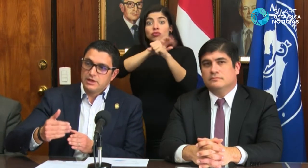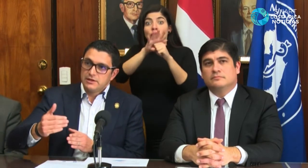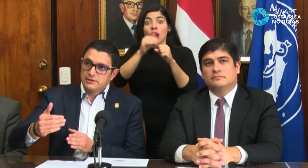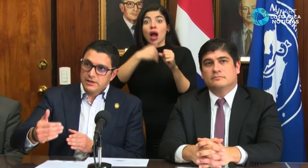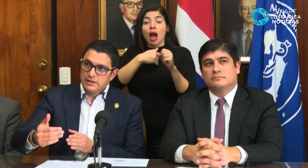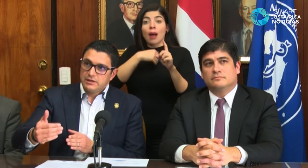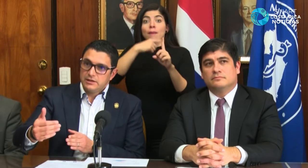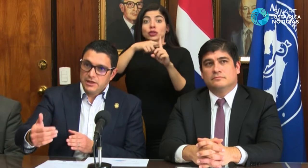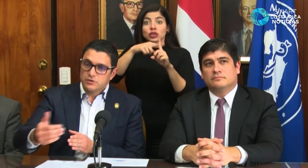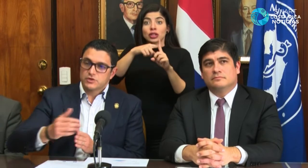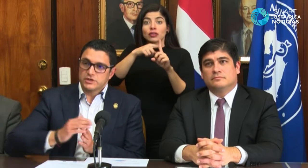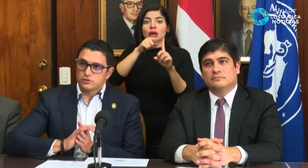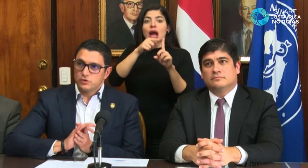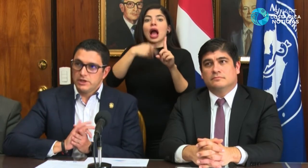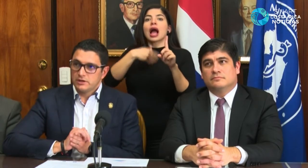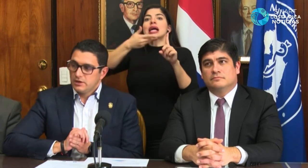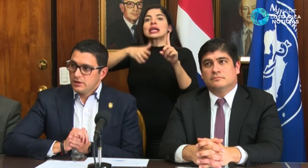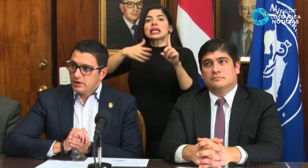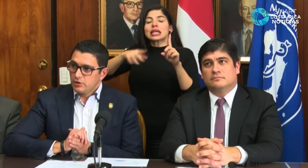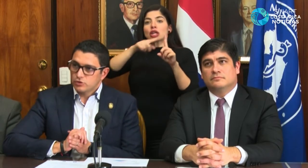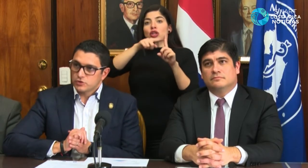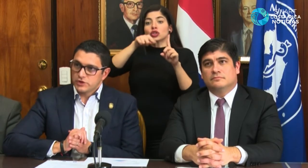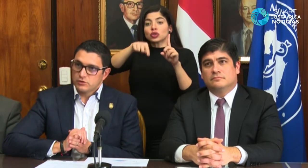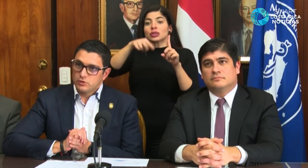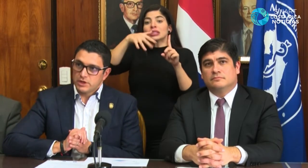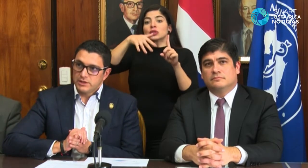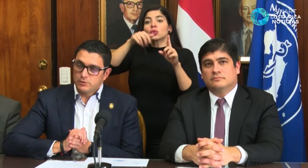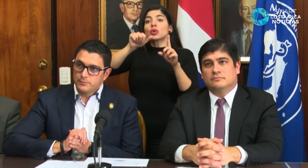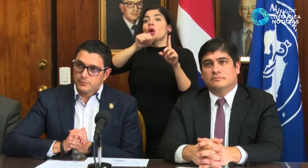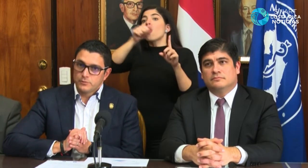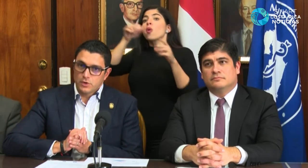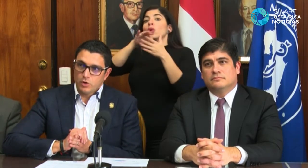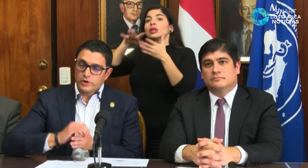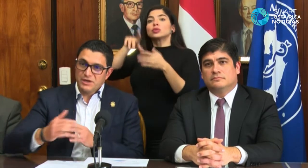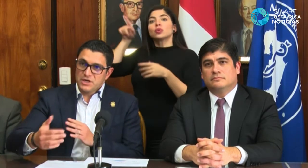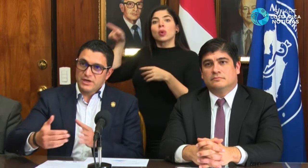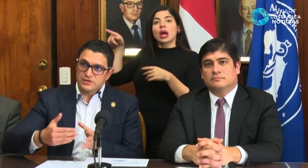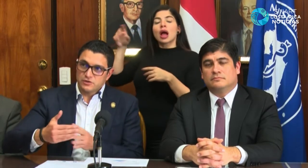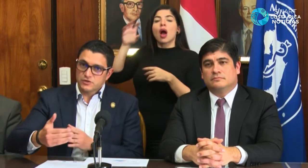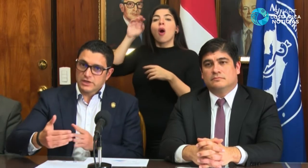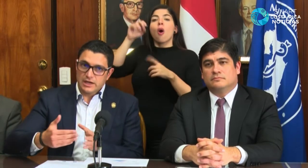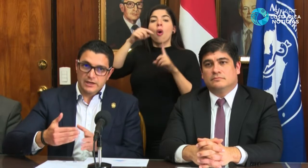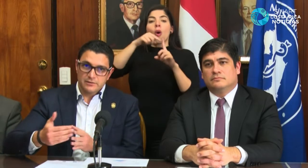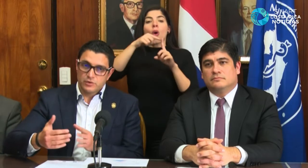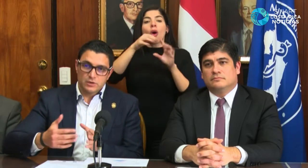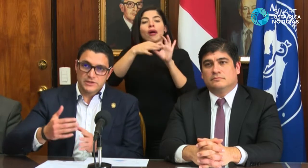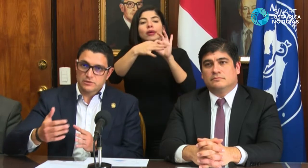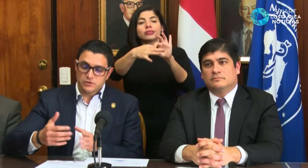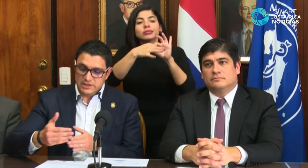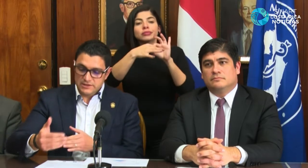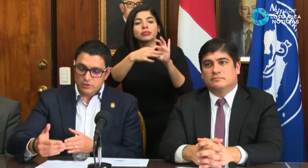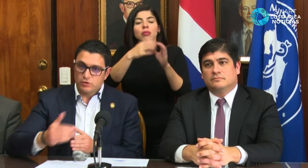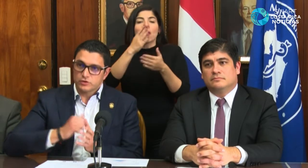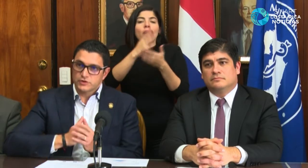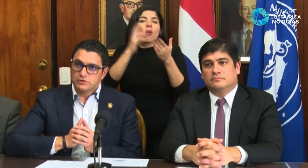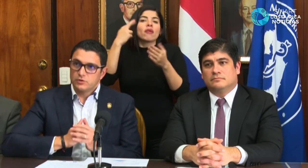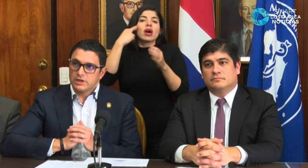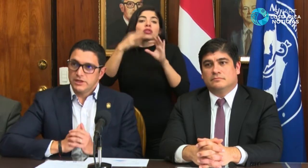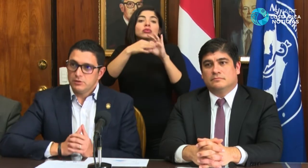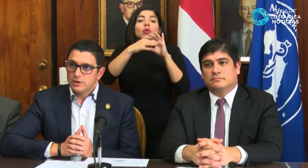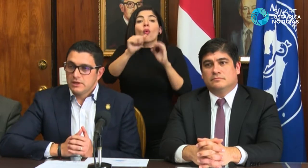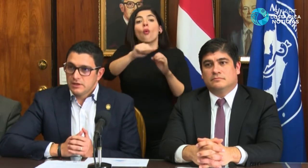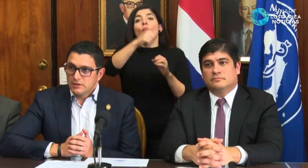maestro tiene hijos que estudian en otro centro educativo, o que hay una relación cercana, por alguna circunstancia, con otro